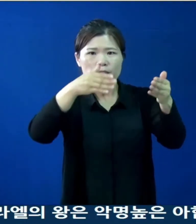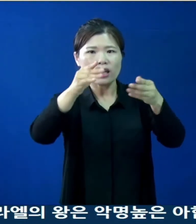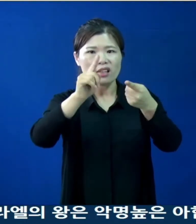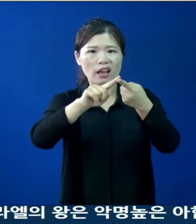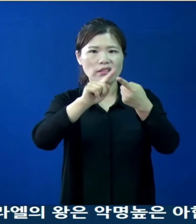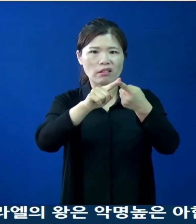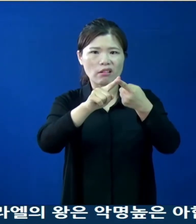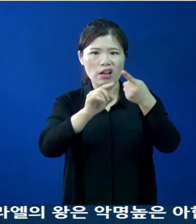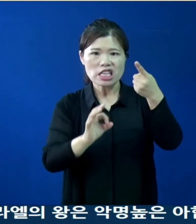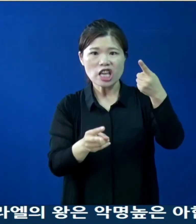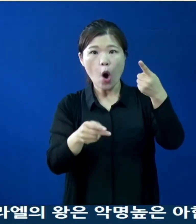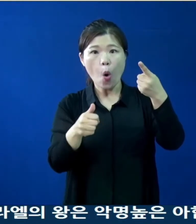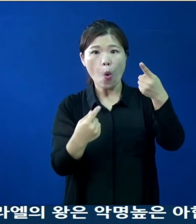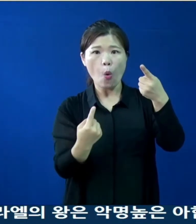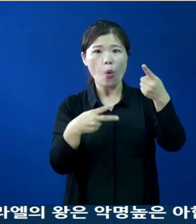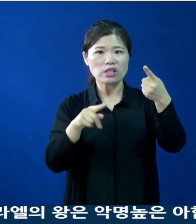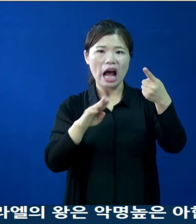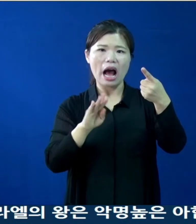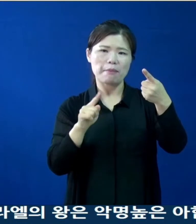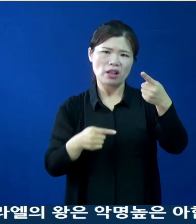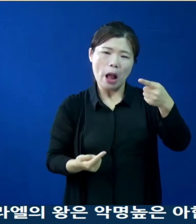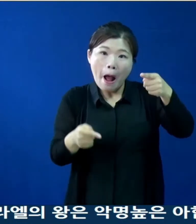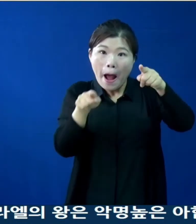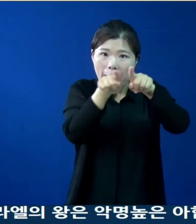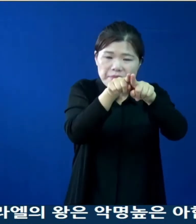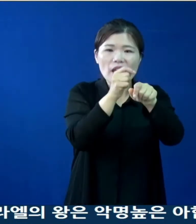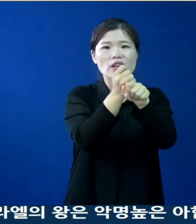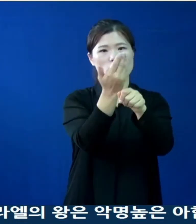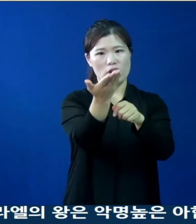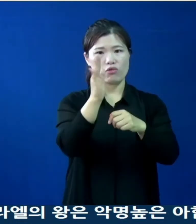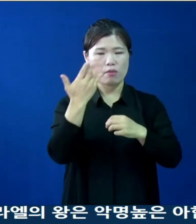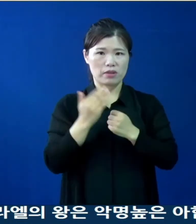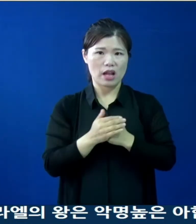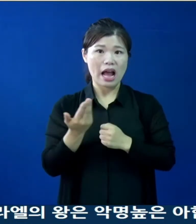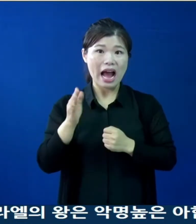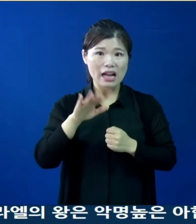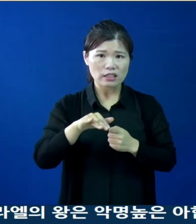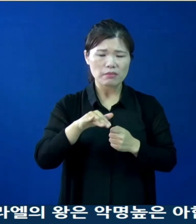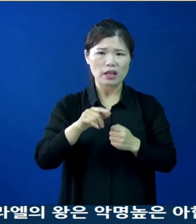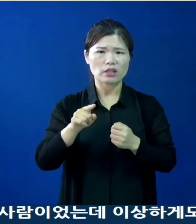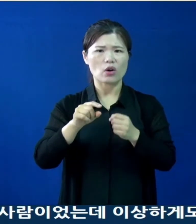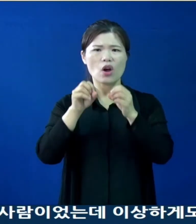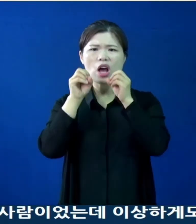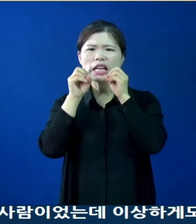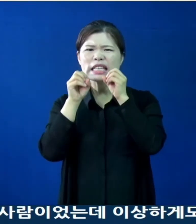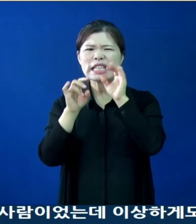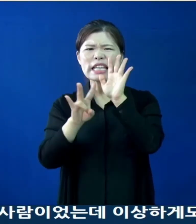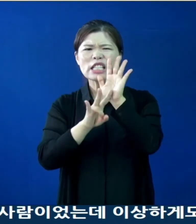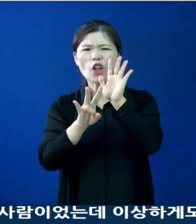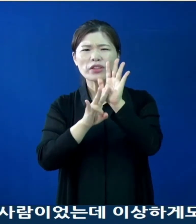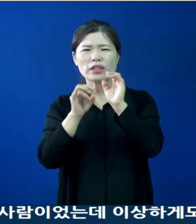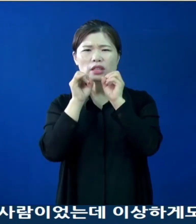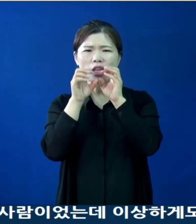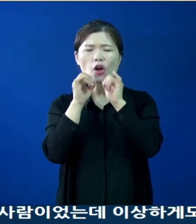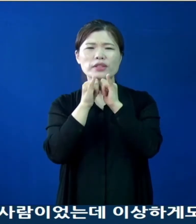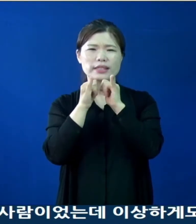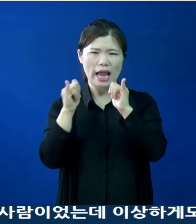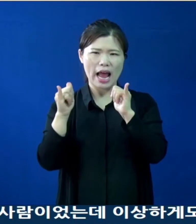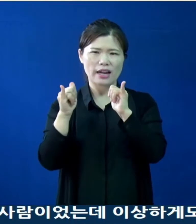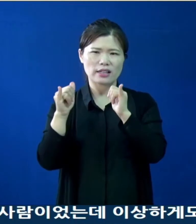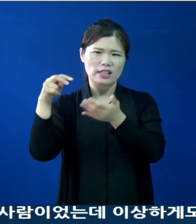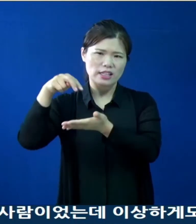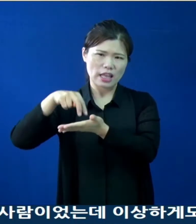되죠. 선견자 예후를 세워서 하나님이 여호사밧에게 이 도전을 줍니다.